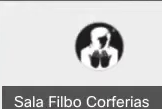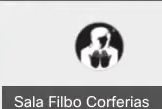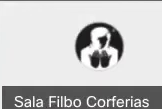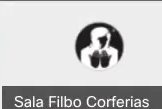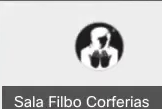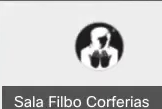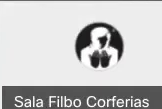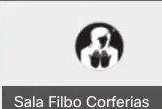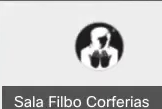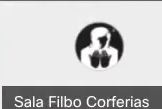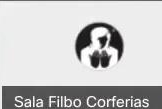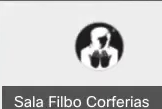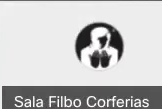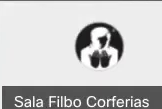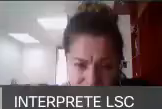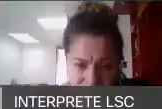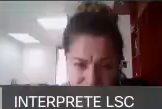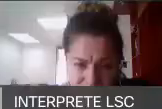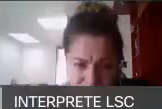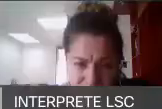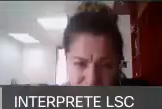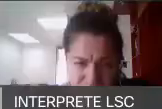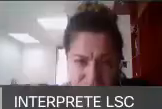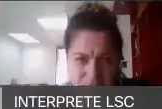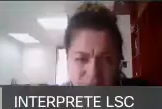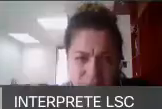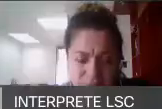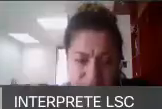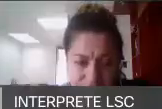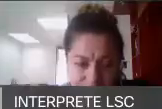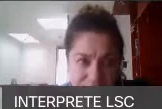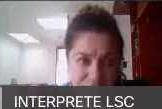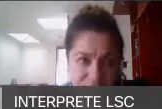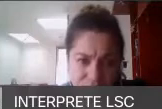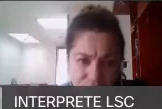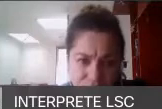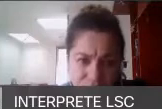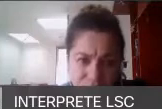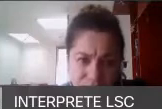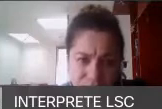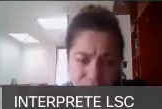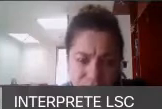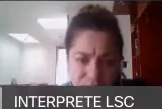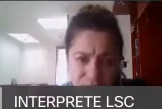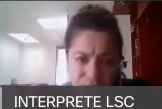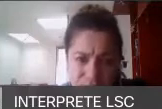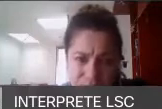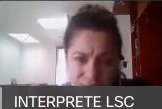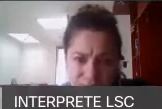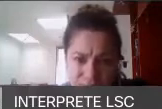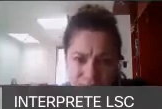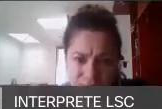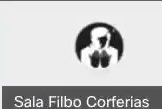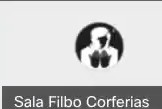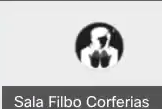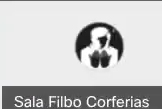No sé, no me, ¿ella va a hacer una presentación? ¿Ella va a poner una presentación? Espérame, es que yo tengo dos links y en uno dice, ¿quieres